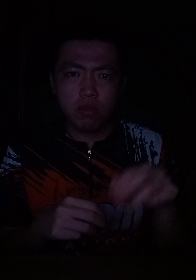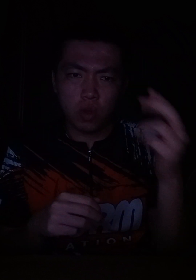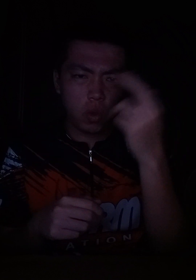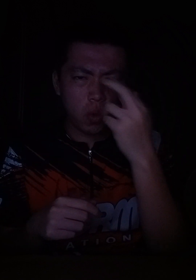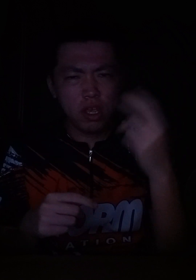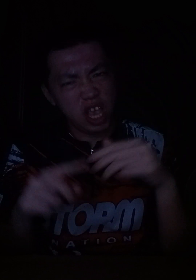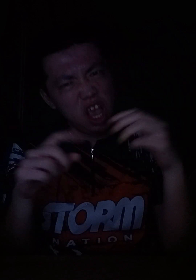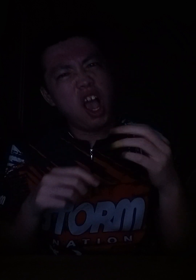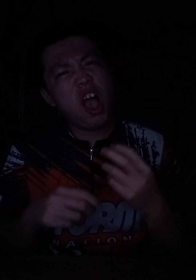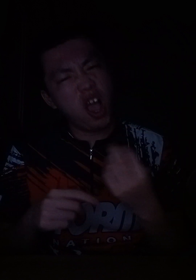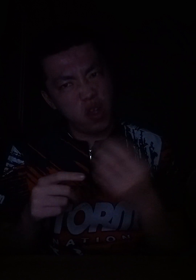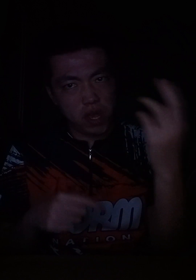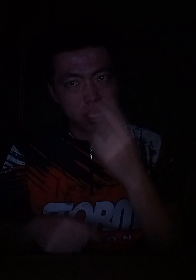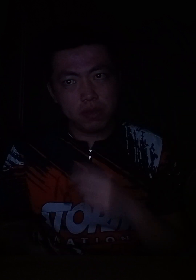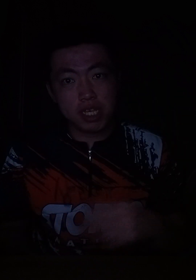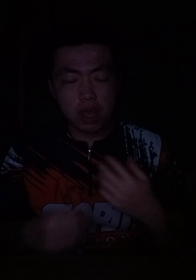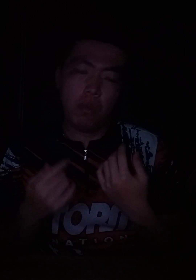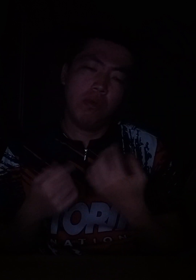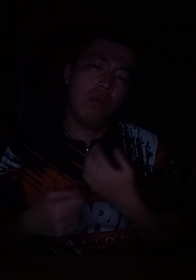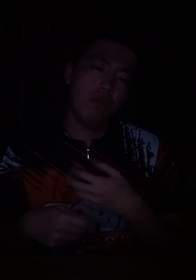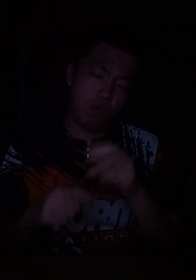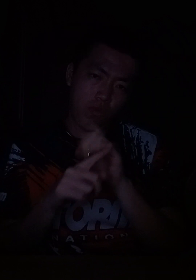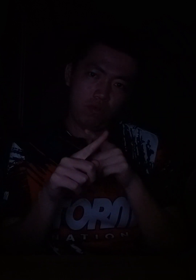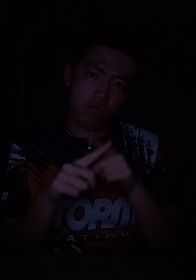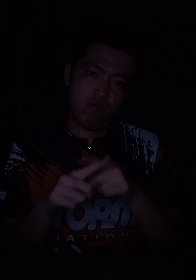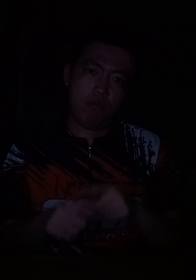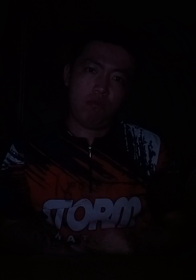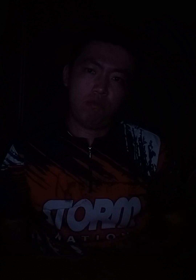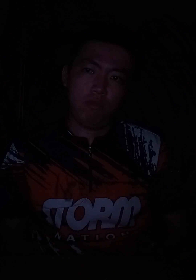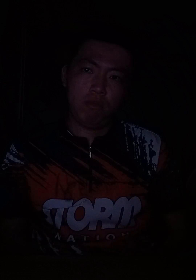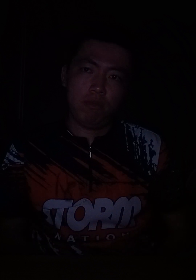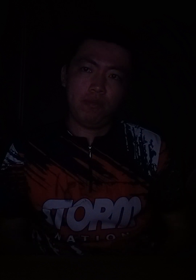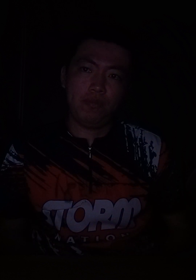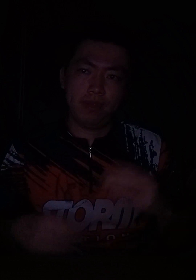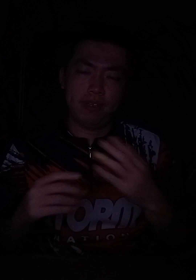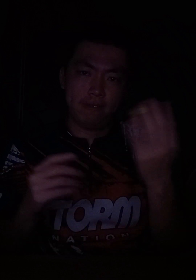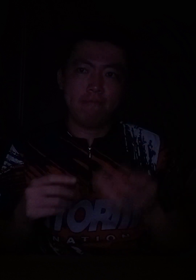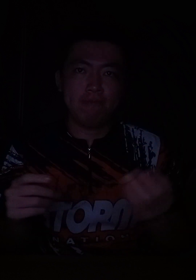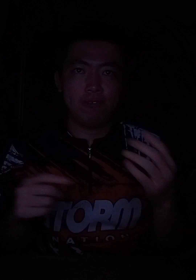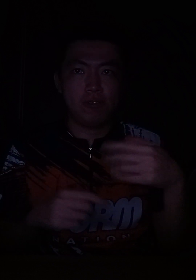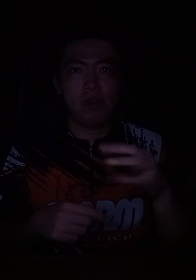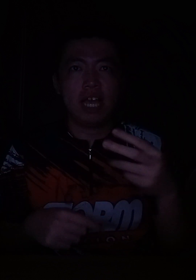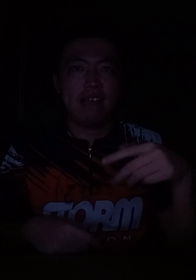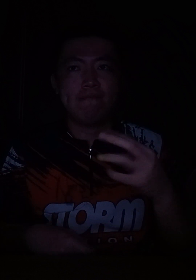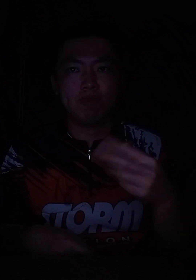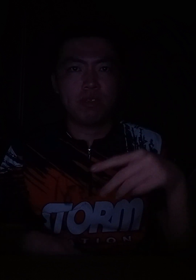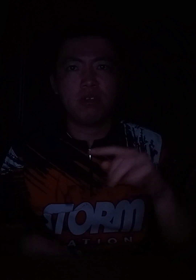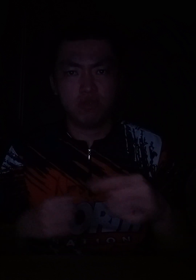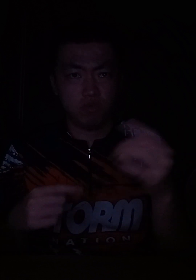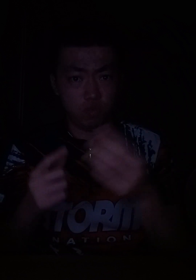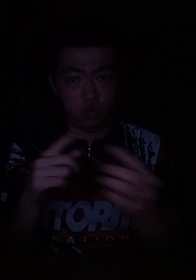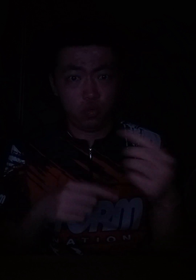다리 등에 자상을 입었지만 생명에는 지장이 없는 상태입니다. A씨는 경찰 조사에서 한 승객이 휴대전화 소리를